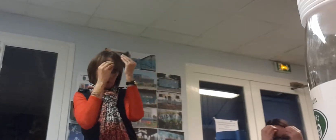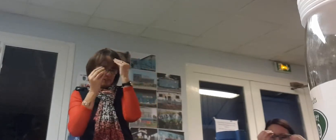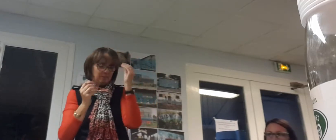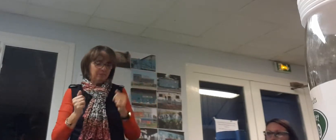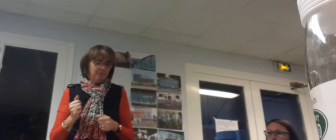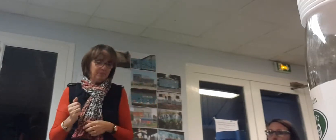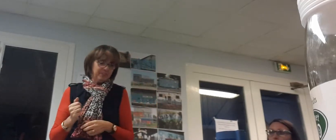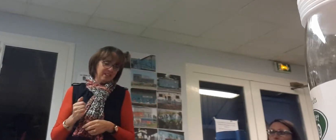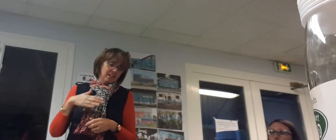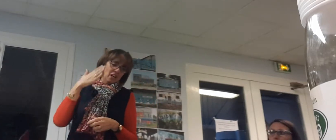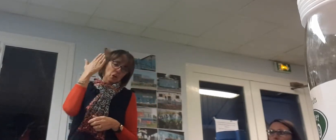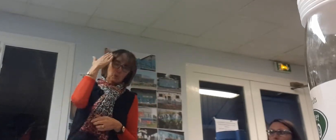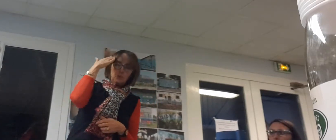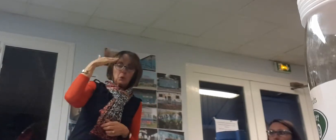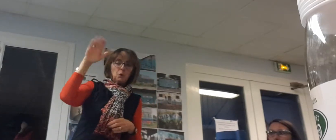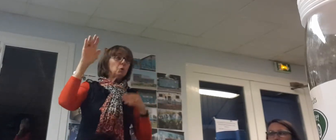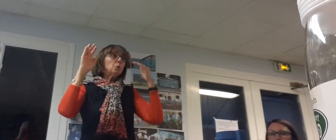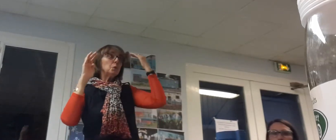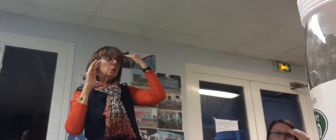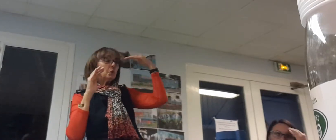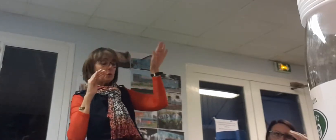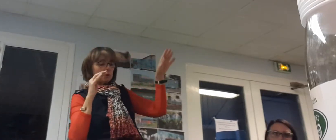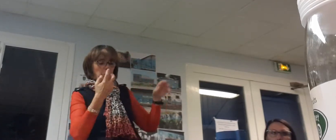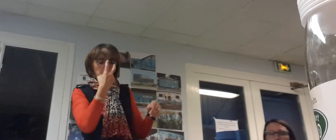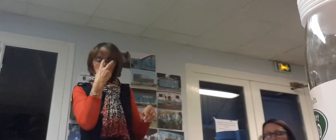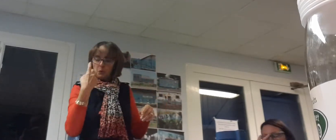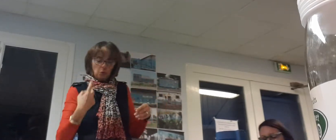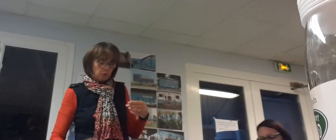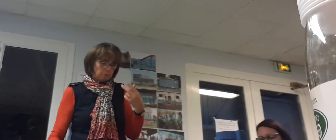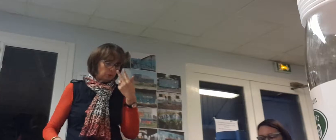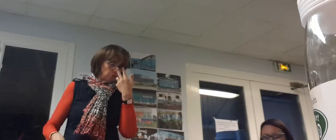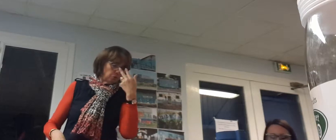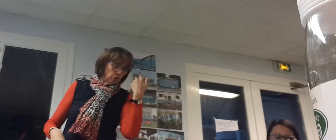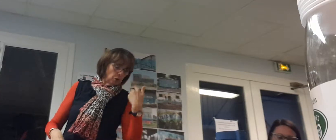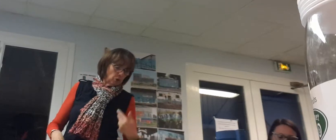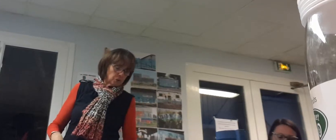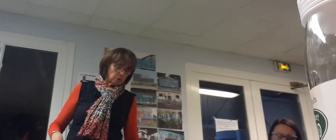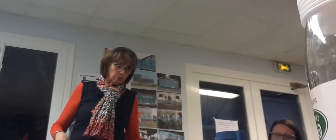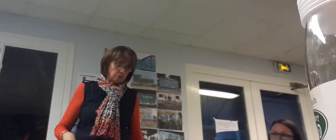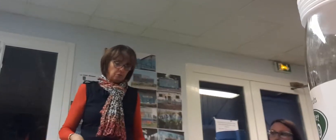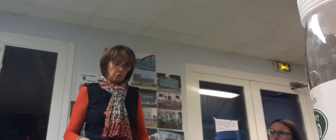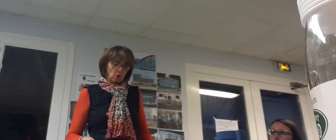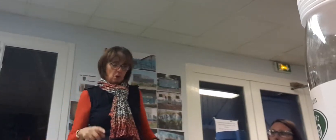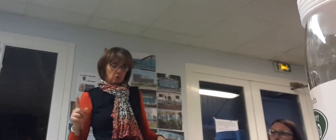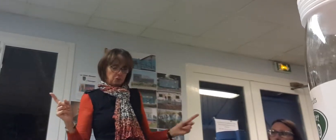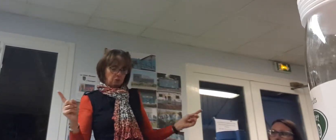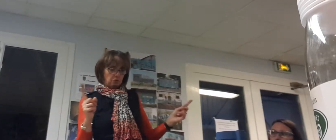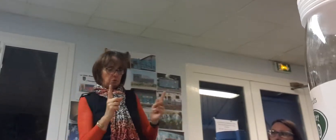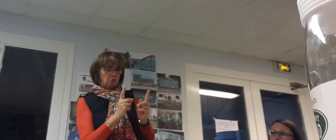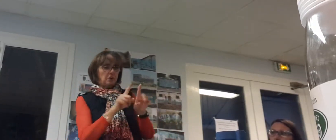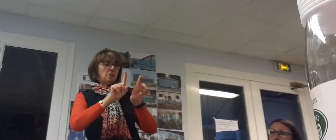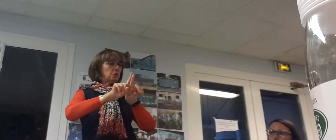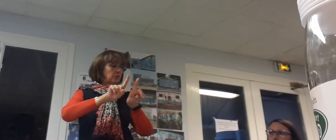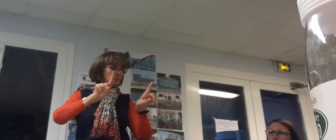brûlant. On s'est connu, on s'est reconnu, on s'est perdu de vue, on s'est perdu de vue, on s'est retrouvé, on s'est